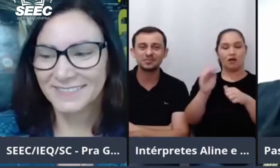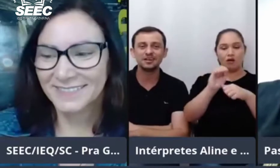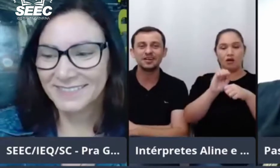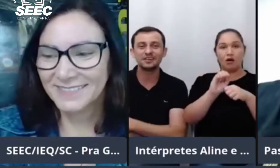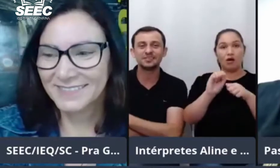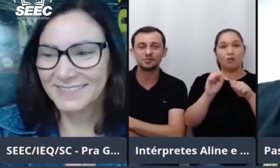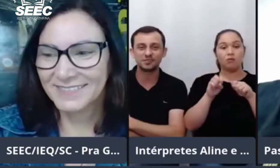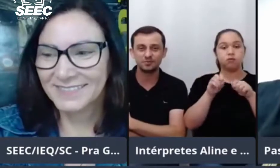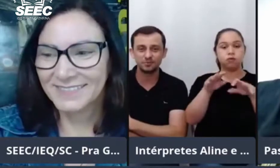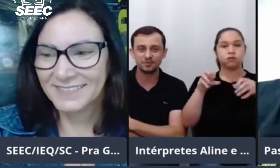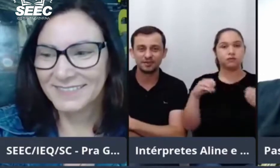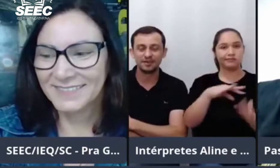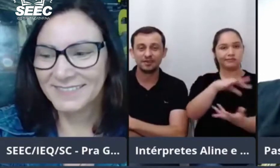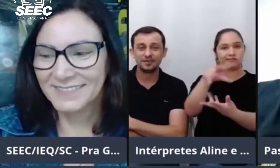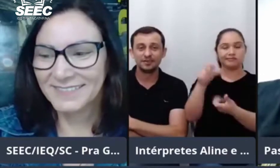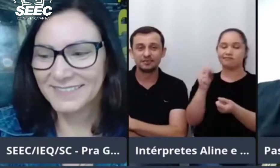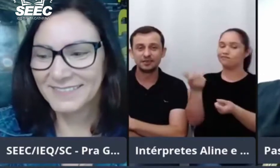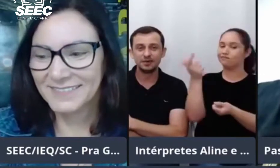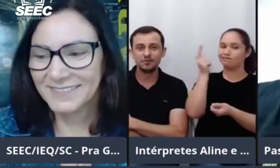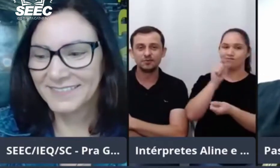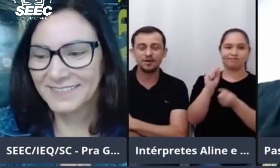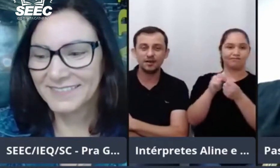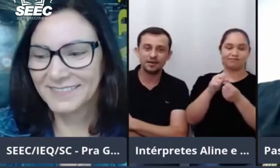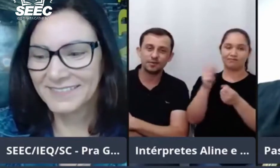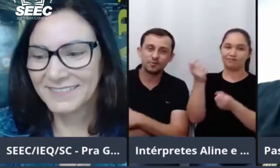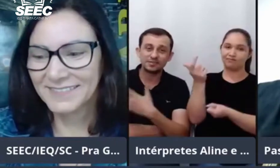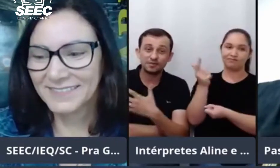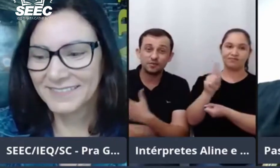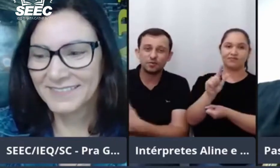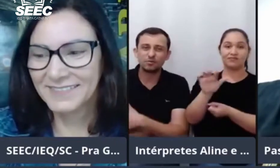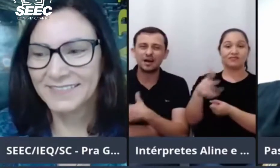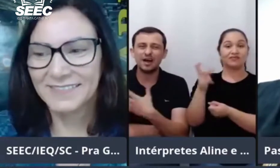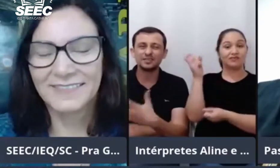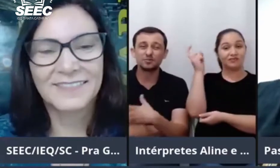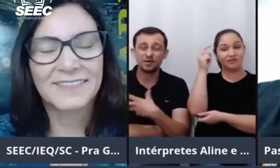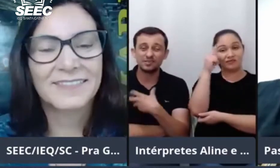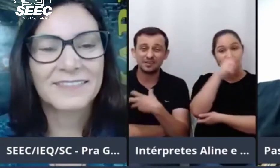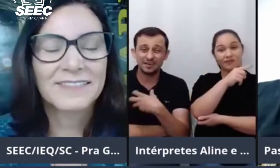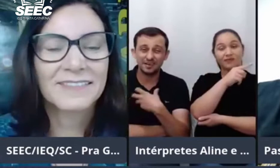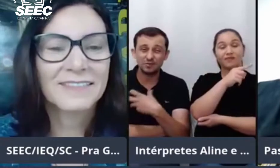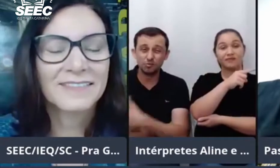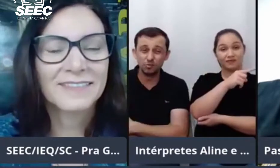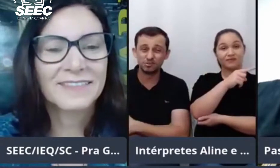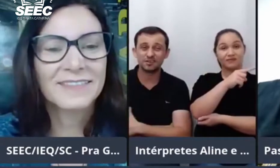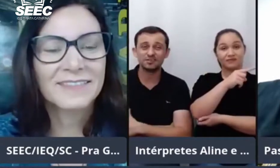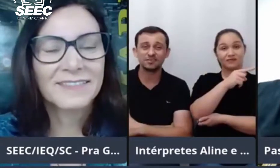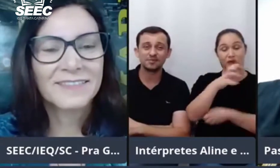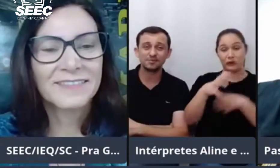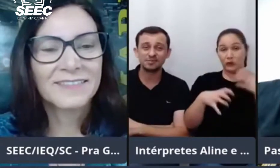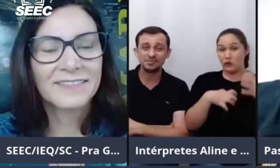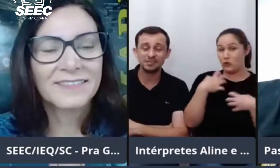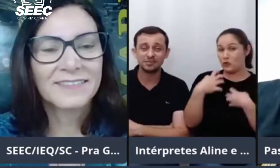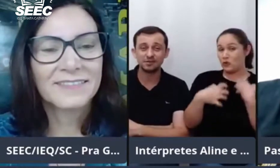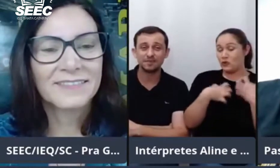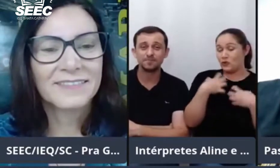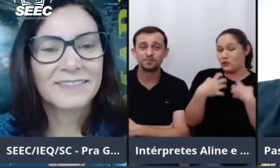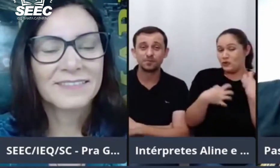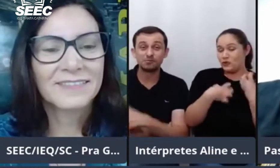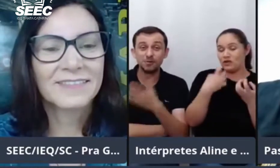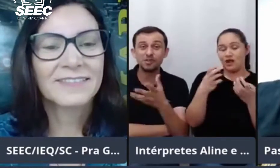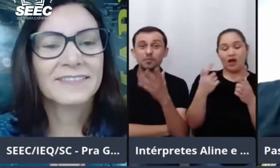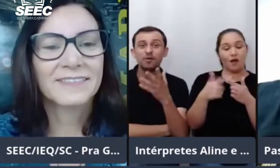gente não conseguiu realizar o segundo. Então, com essa dificuldade, com essa angústia que nós estávamos sentindo,